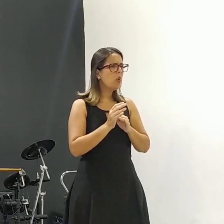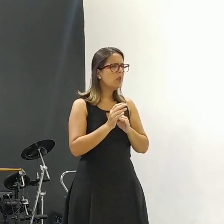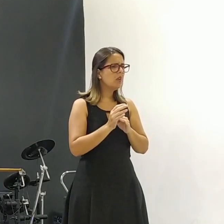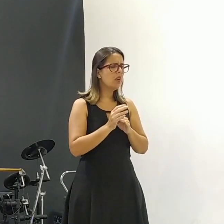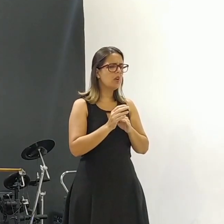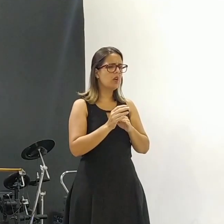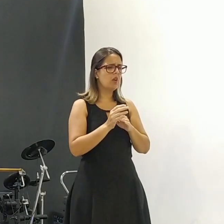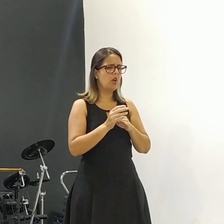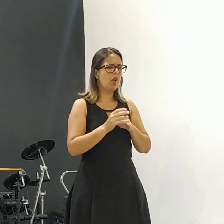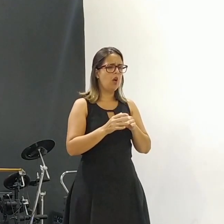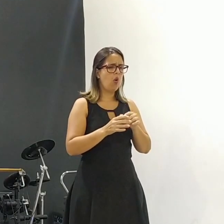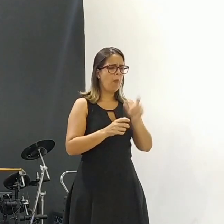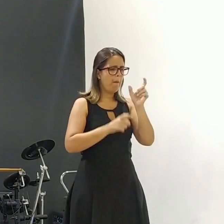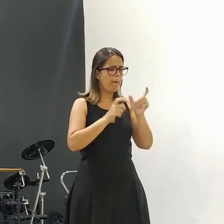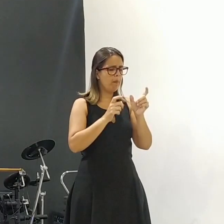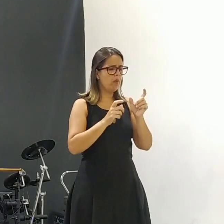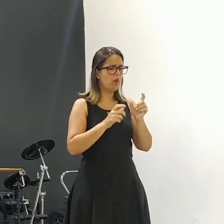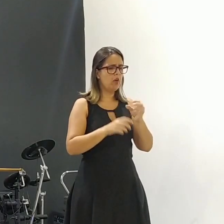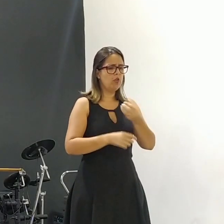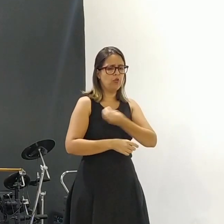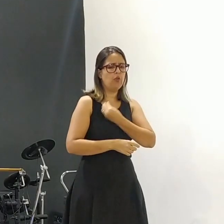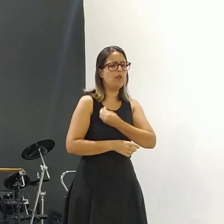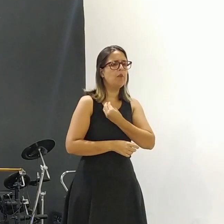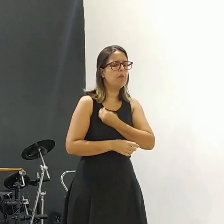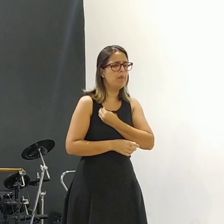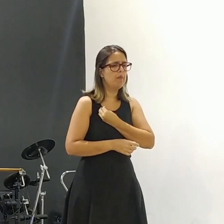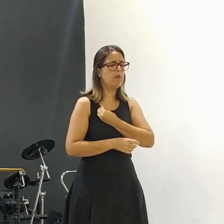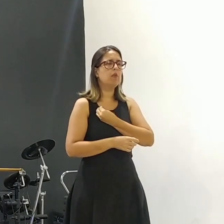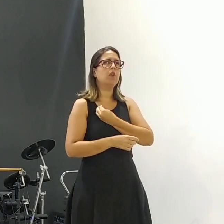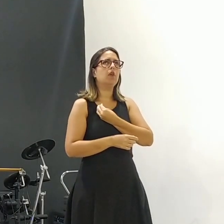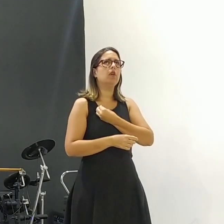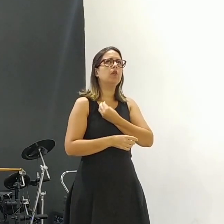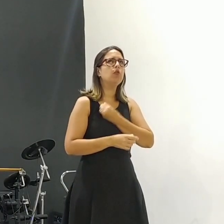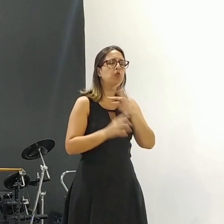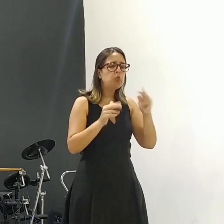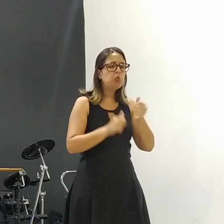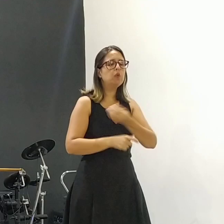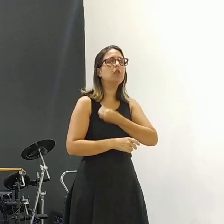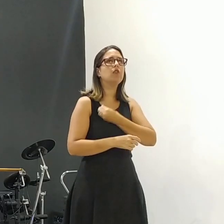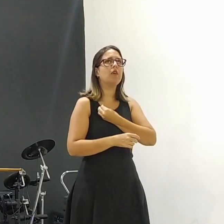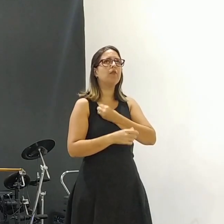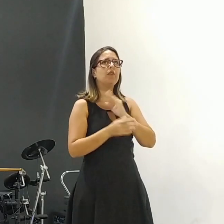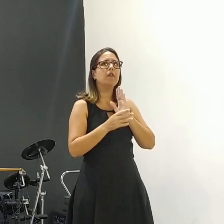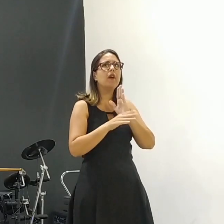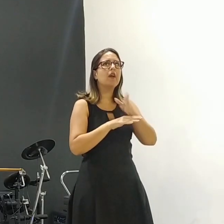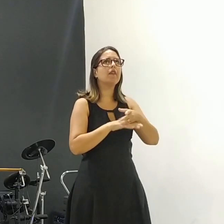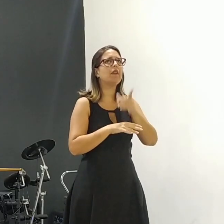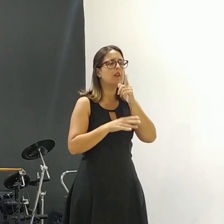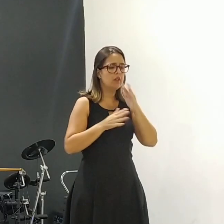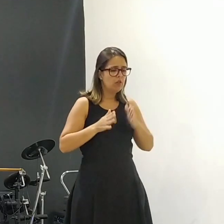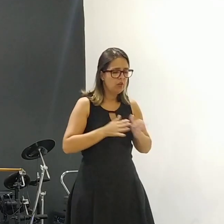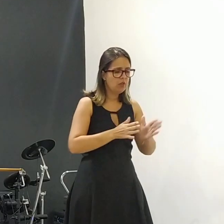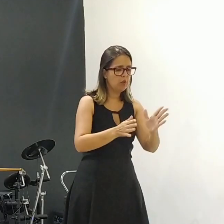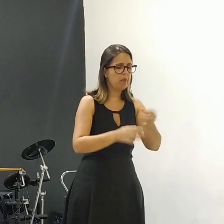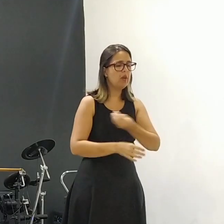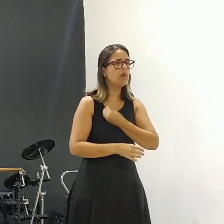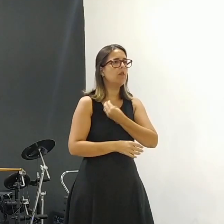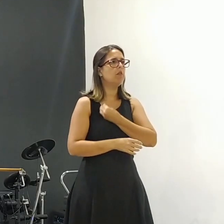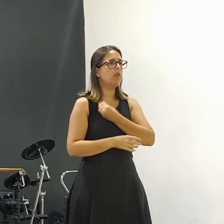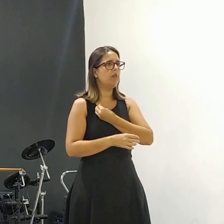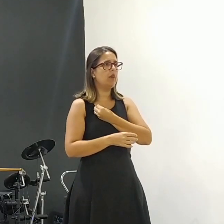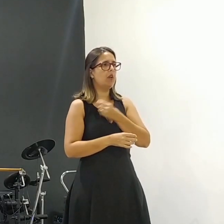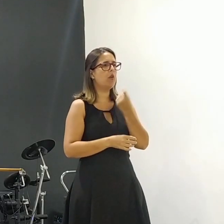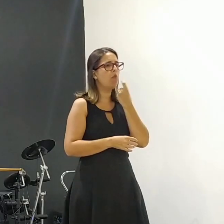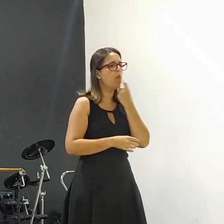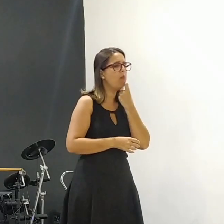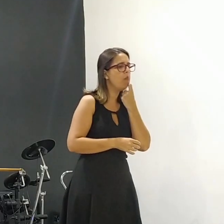vivente que vier por onde quer que entrar estes 2 ribeiros viverá, e haverá muitíssimo